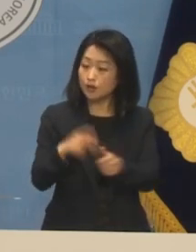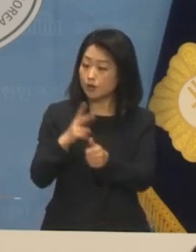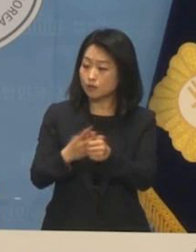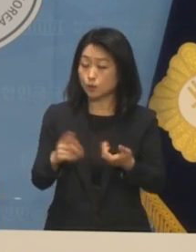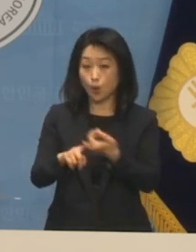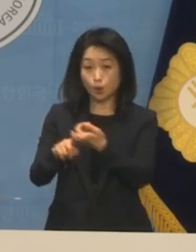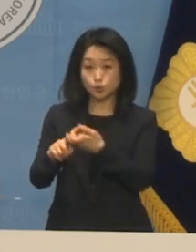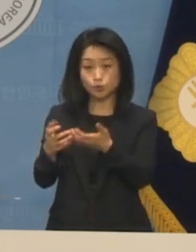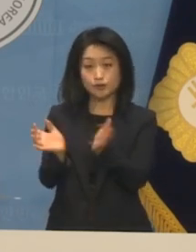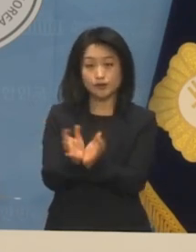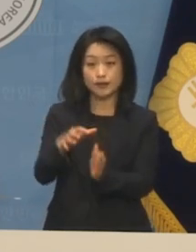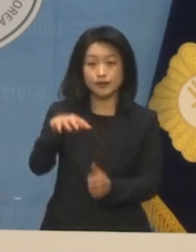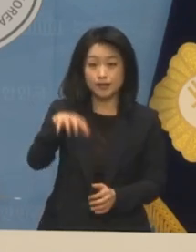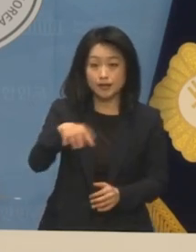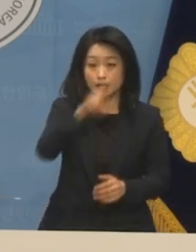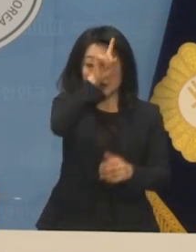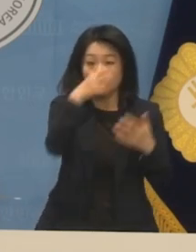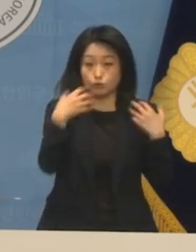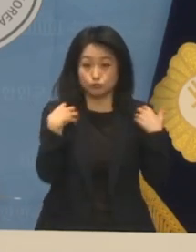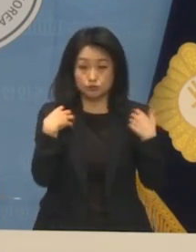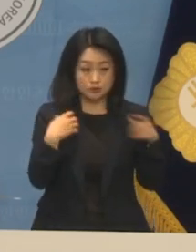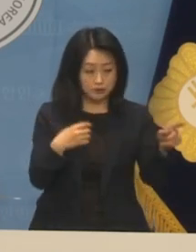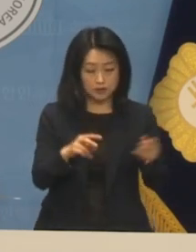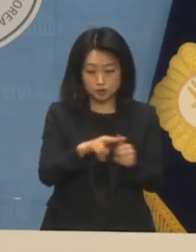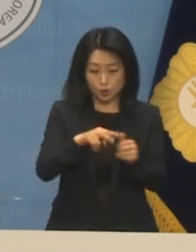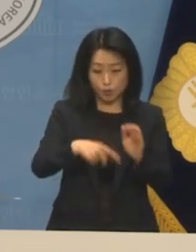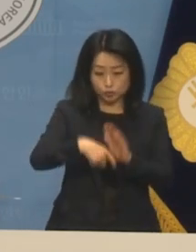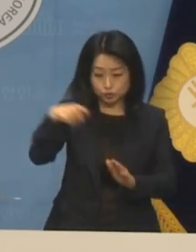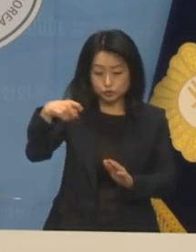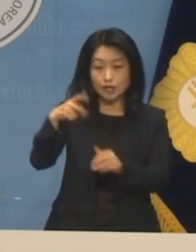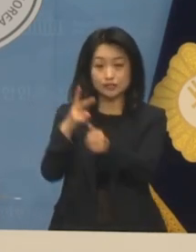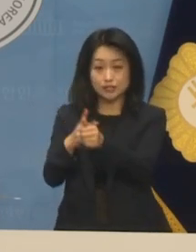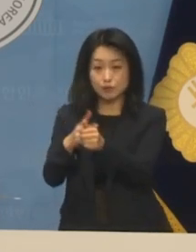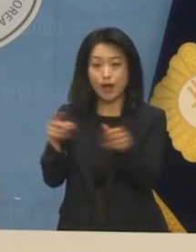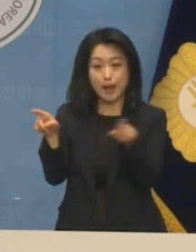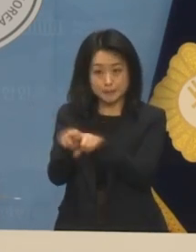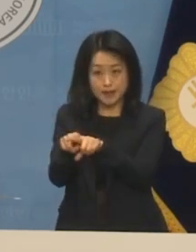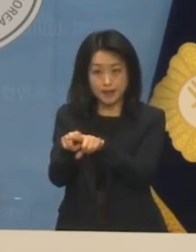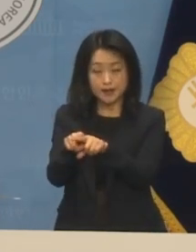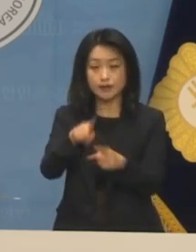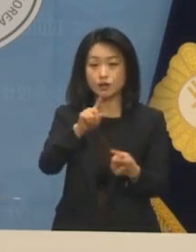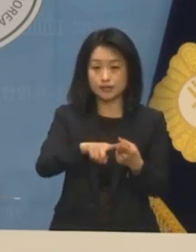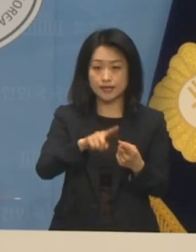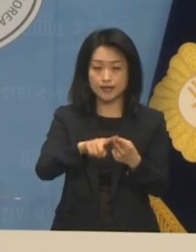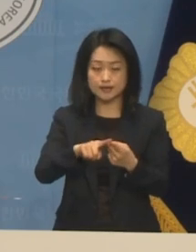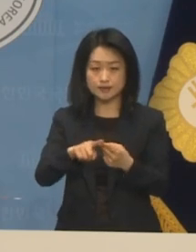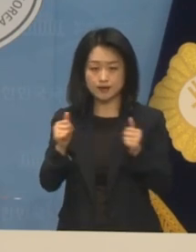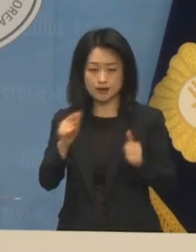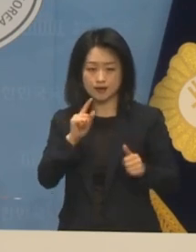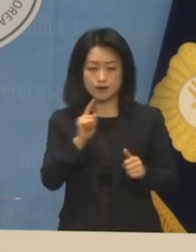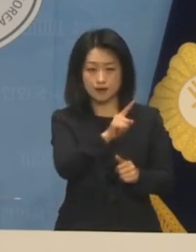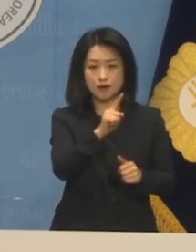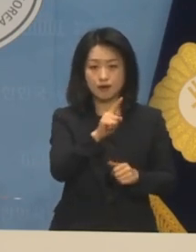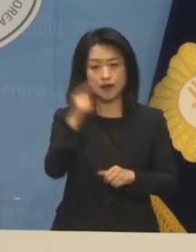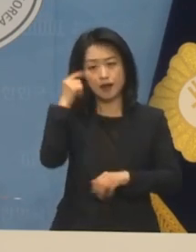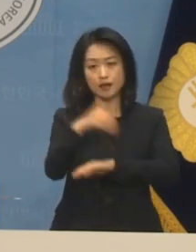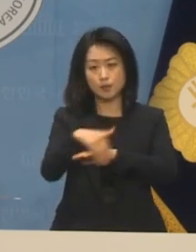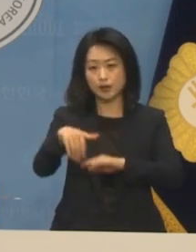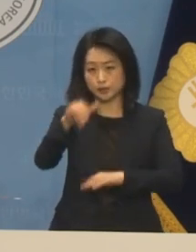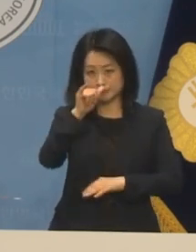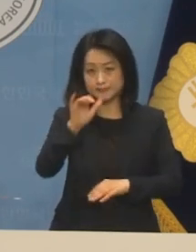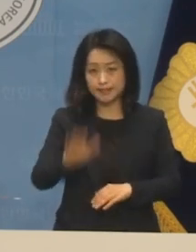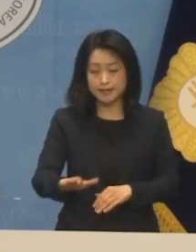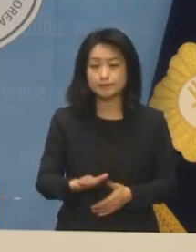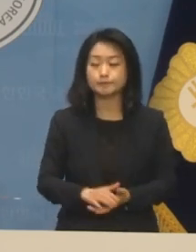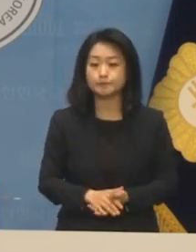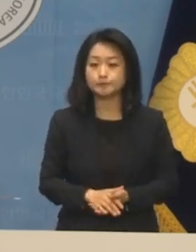교원노조와 교원단체는 정보 유출이 된 선생님들과 함께 이 부분을 적극 검토하도록 하겠습니다.